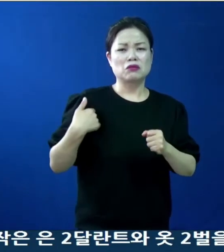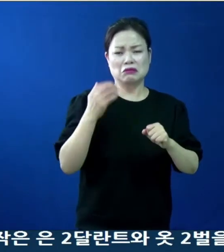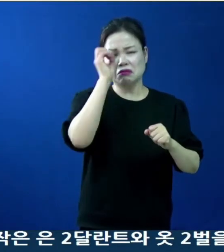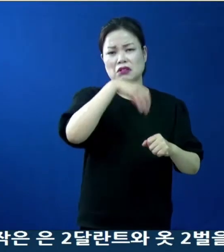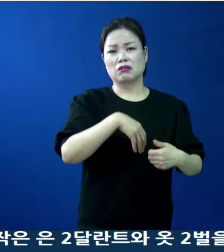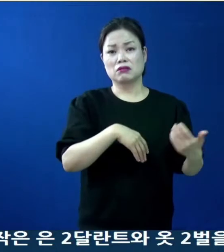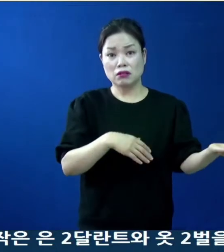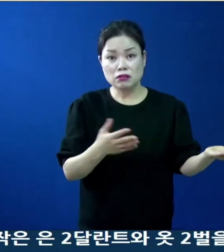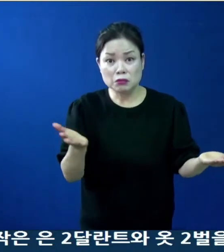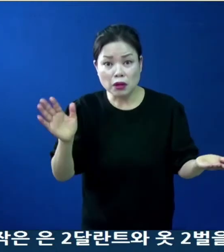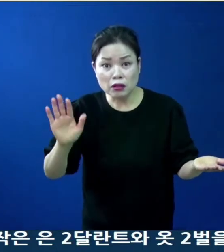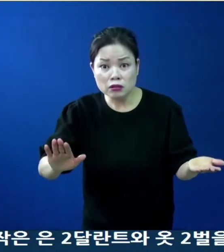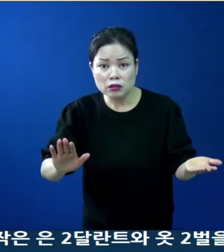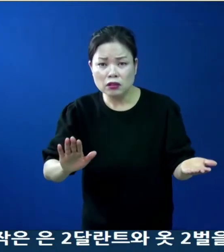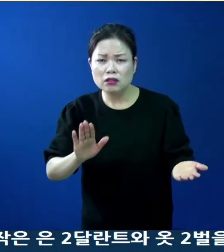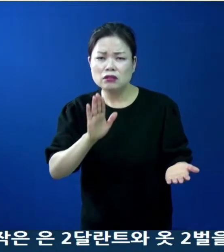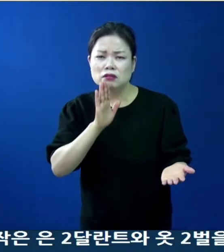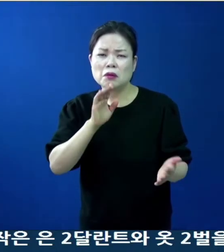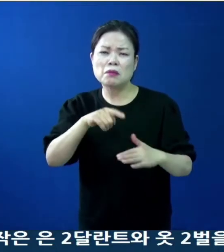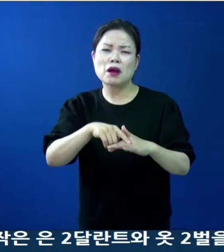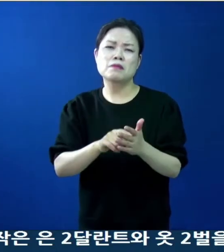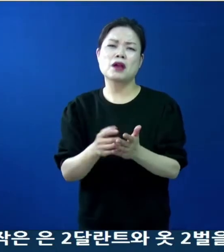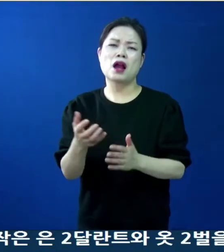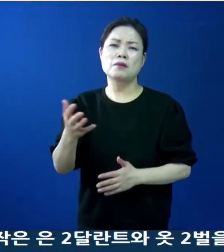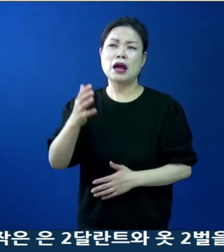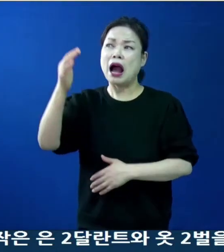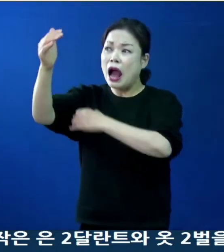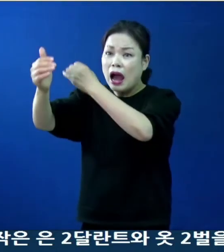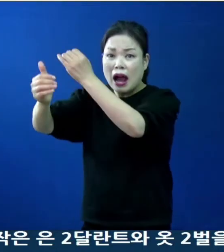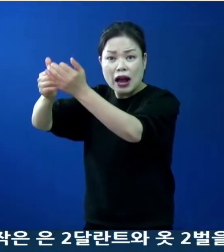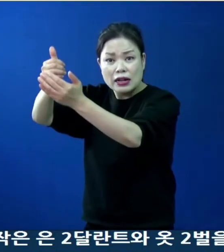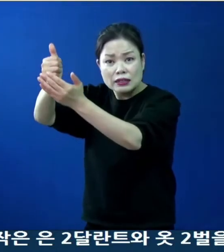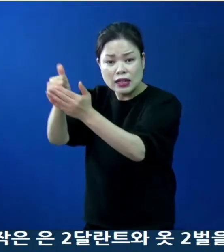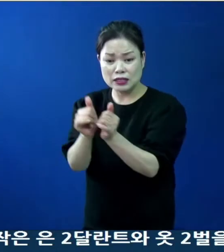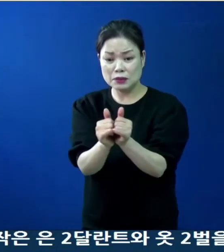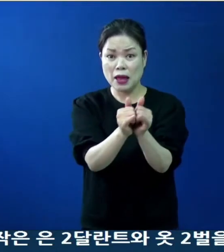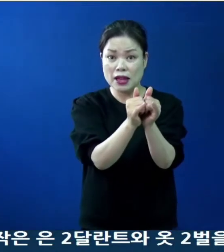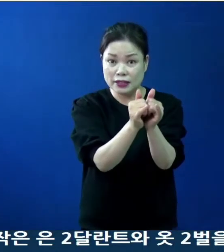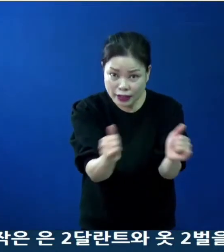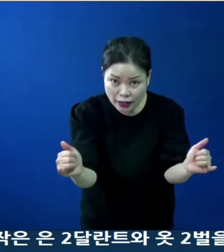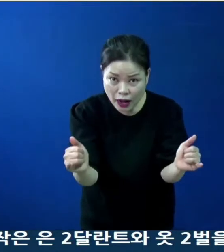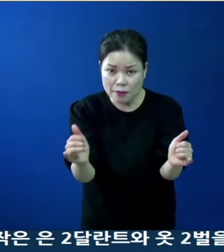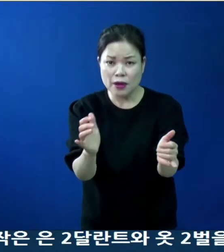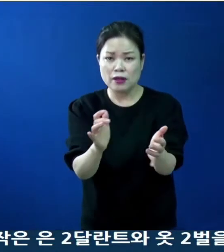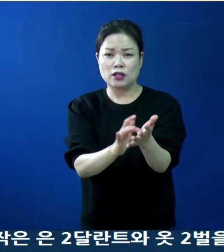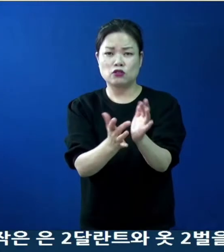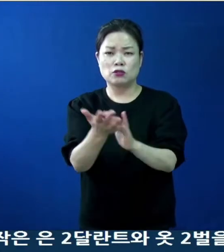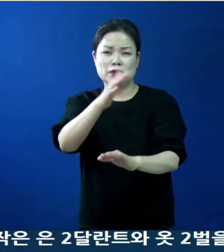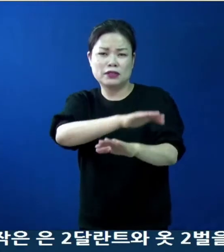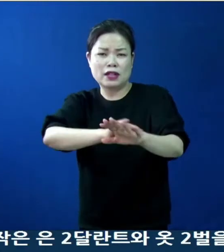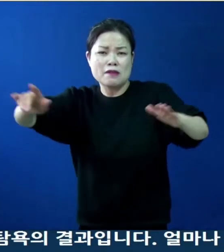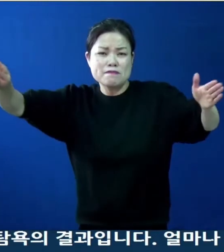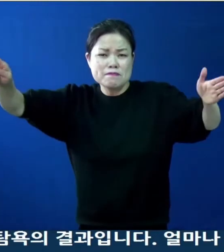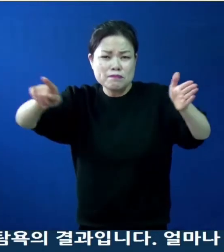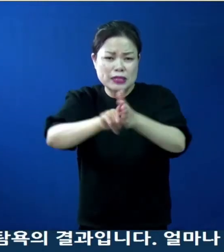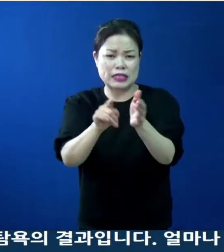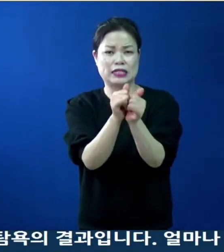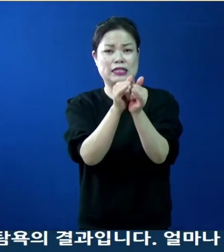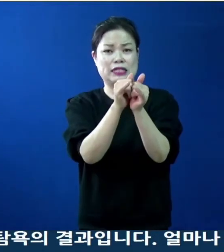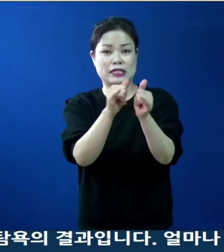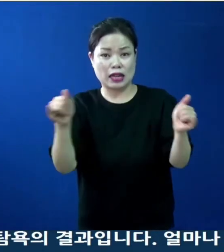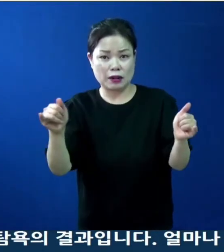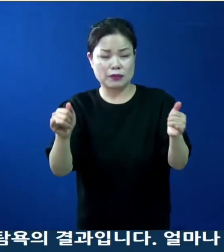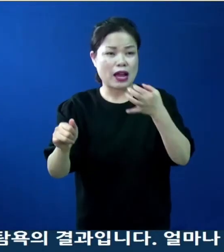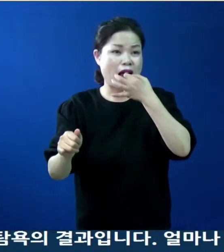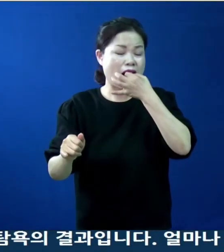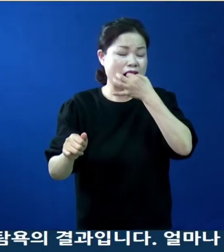수 있습니다. 근데 정말 마음이 아픈 거는 하나님의 사람, 하나님을 잘 섬기는 사람들도